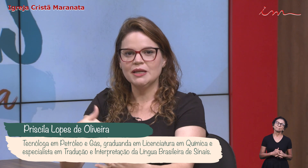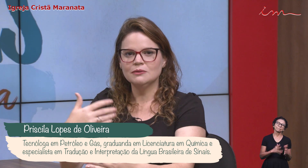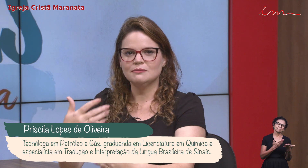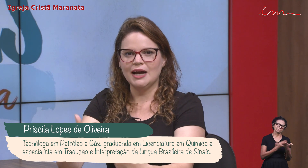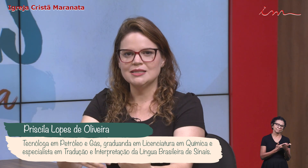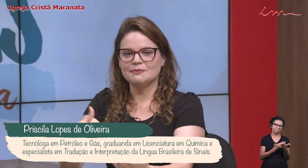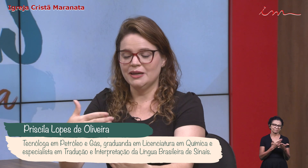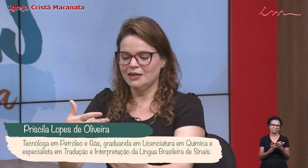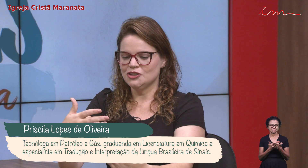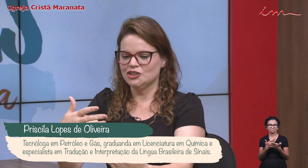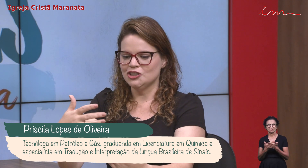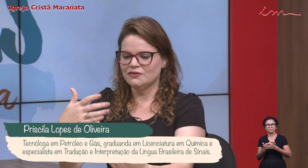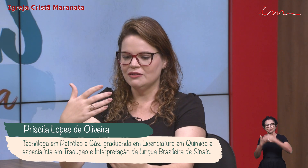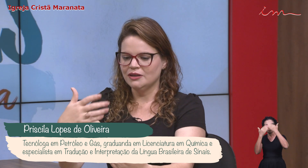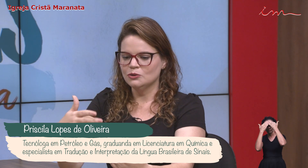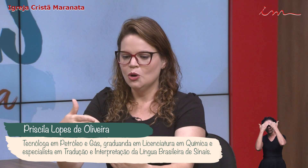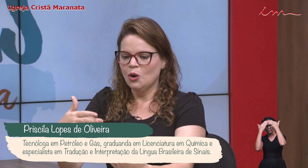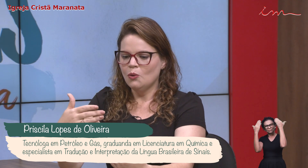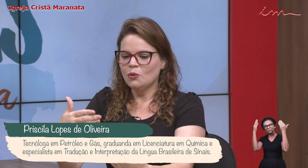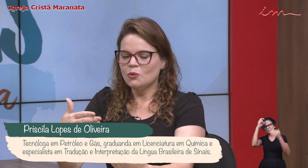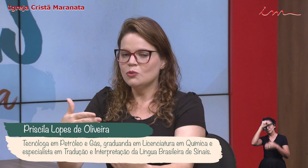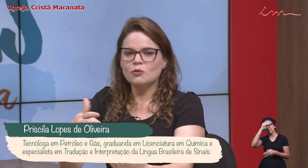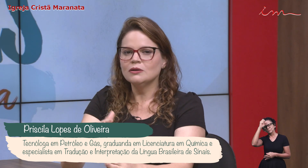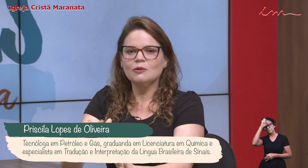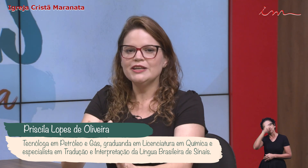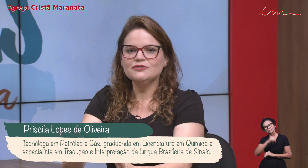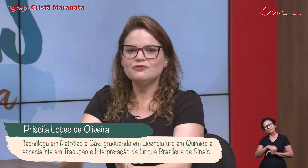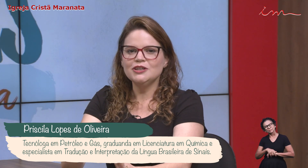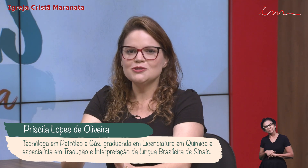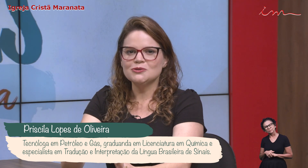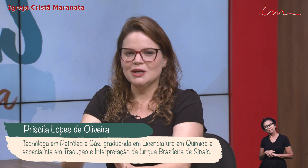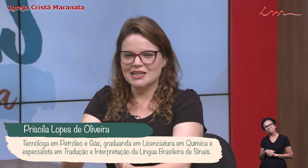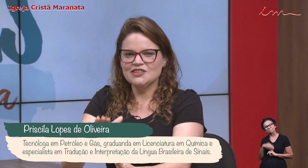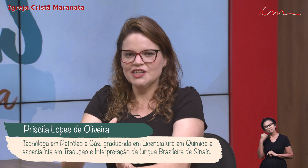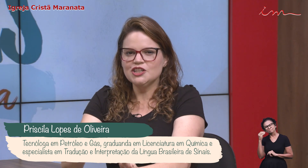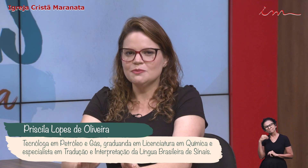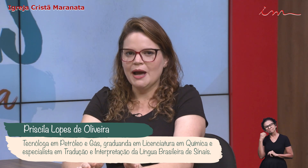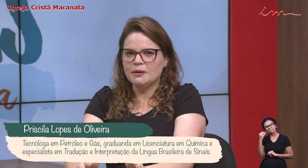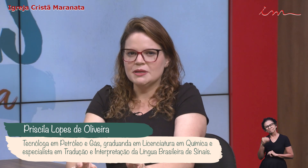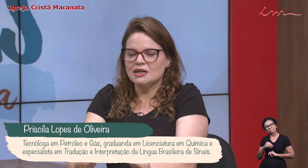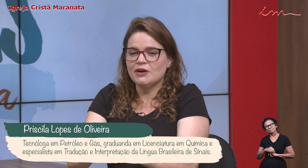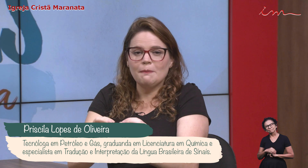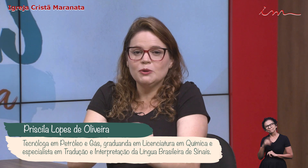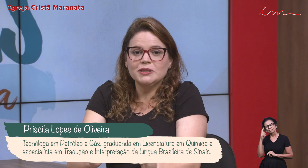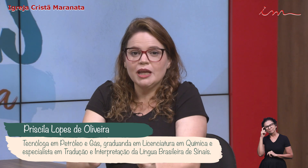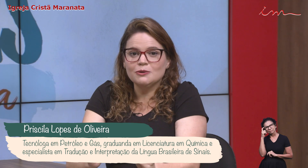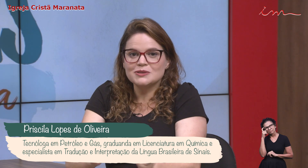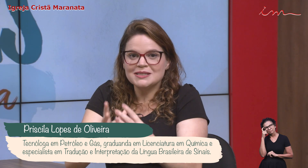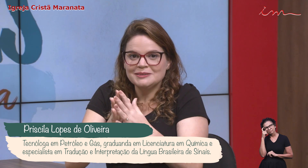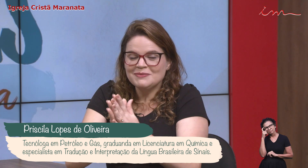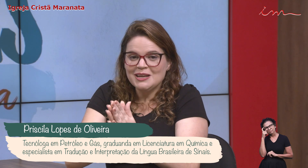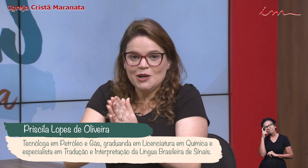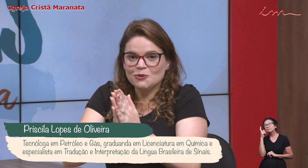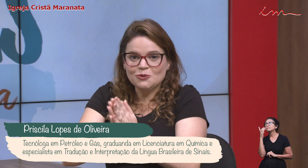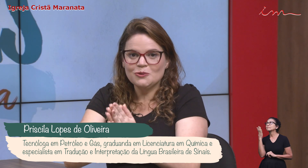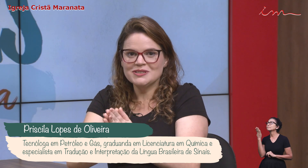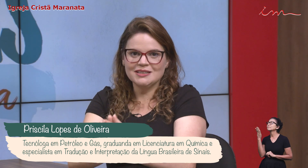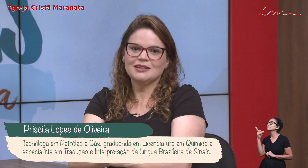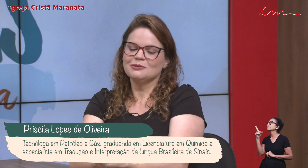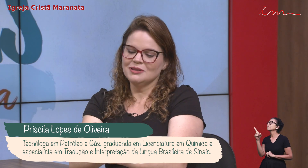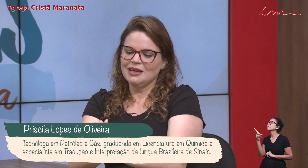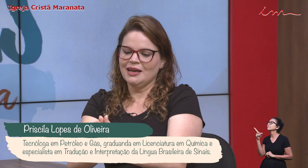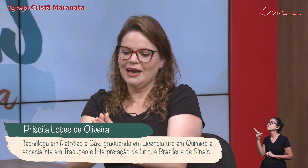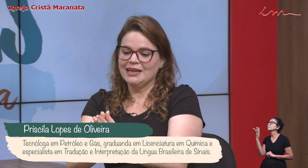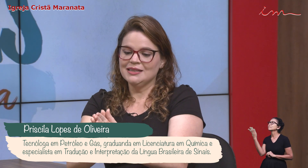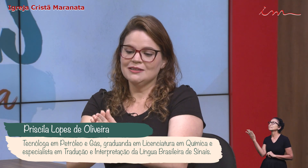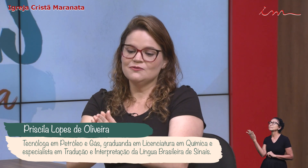vai abrindo mais a mente, a gente vai vendo o quão não é difícil. Às vezes a gente para pensar e fala, meu Deus, eu não estou